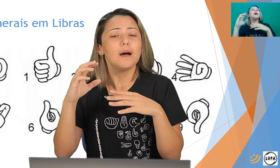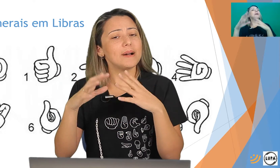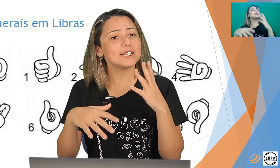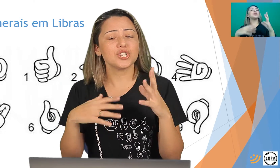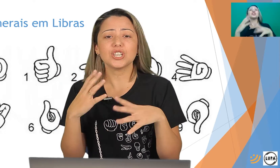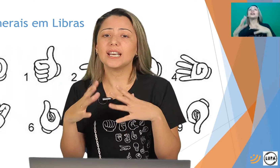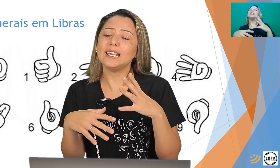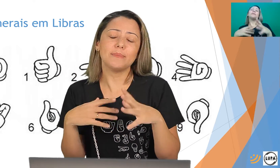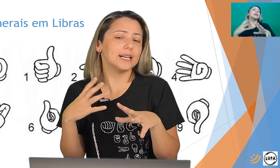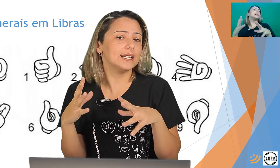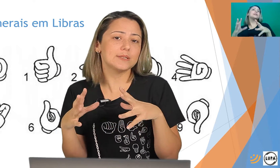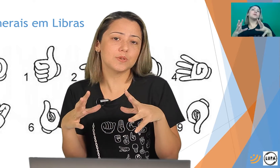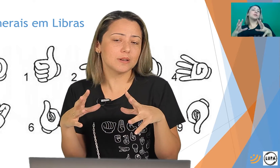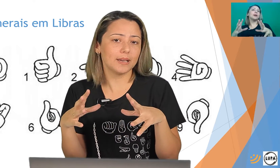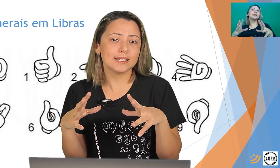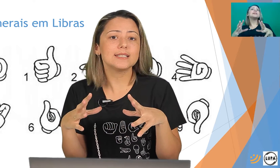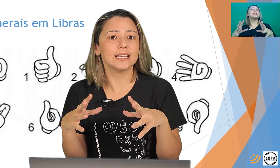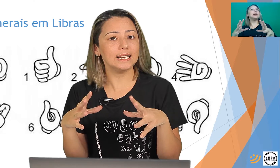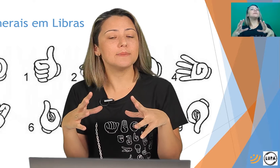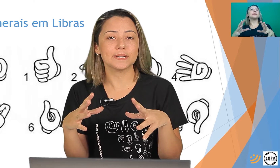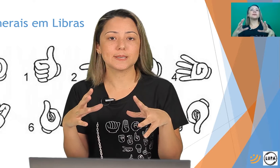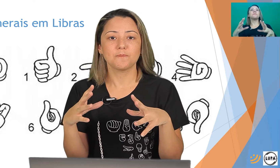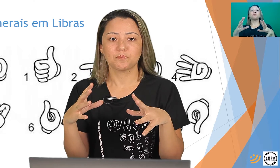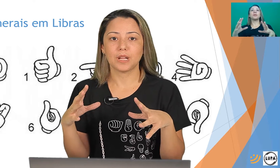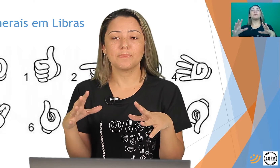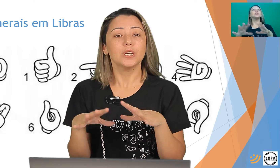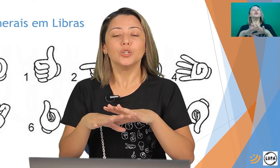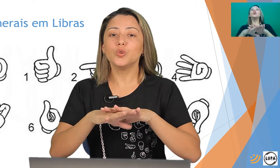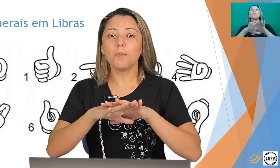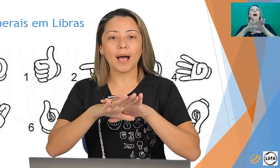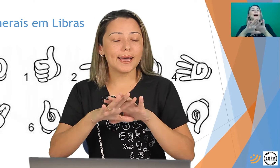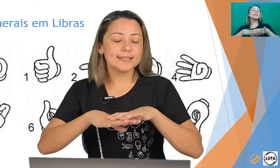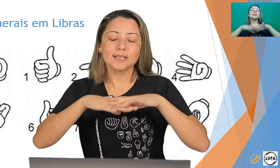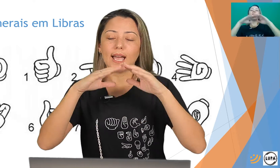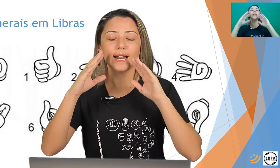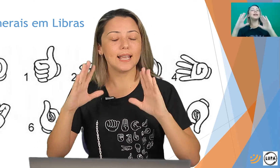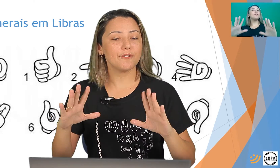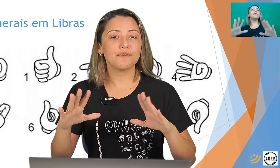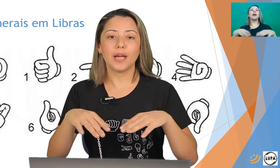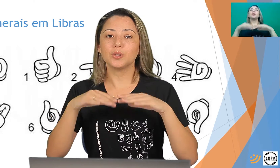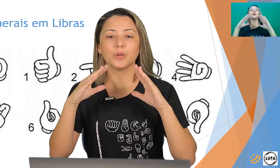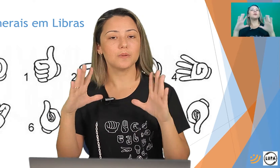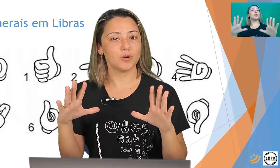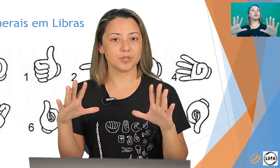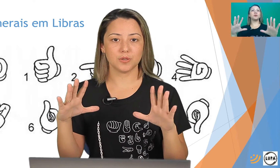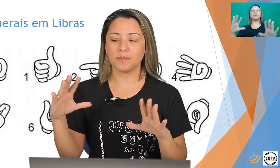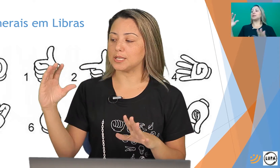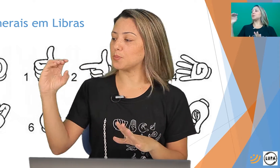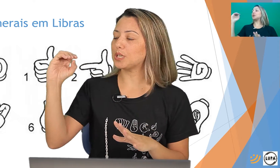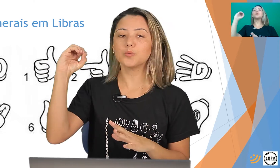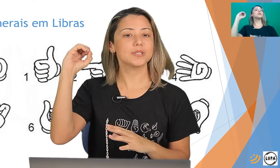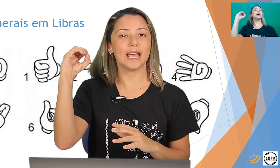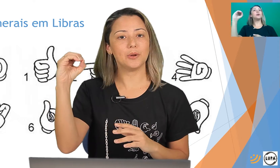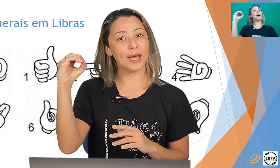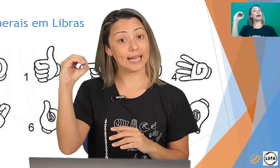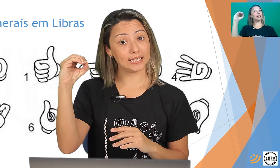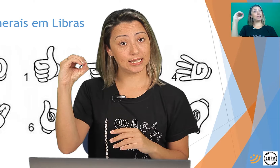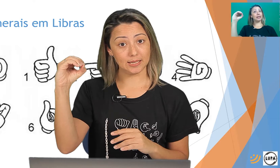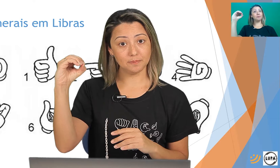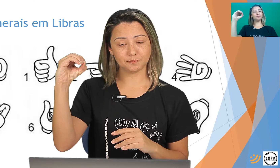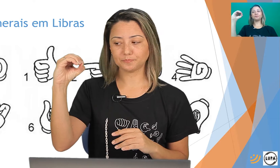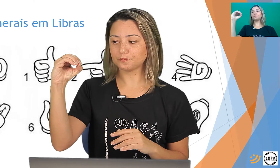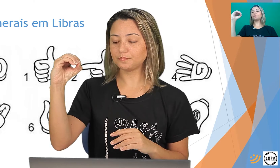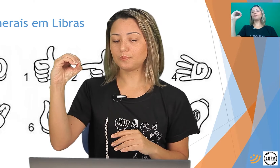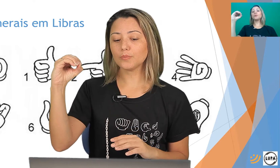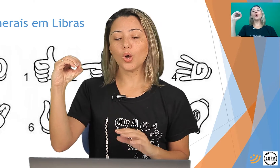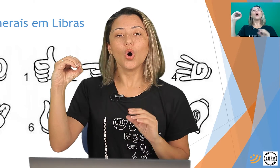O, mas a gente cria mecanismos também assim na Libras, tá? No mais, ele é feito igualzinho mesmo. Então, o 0 é